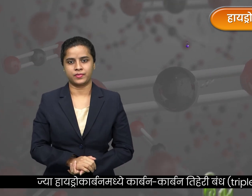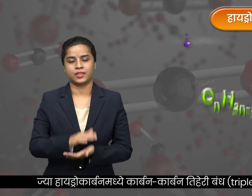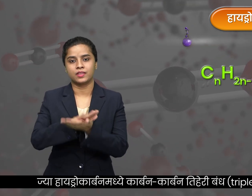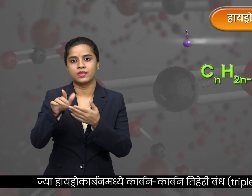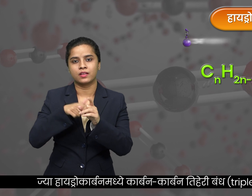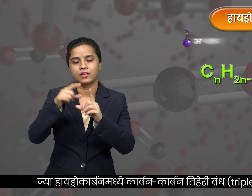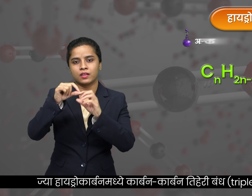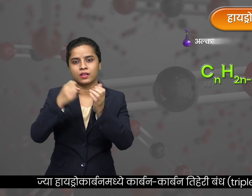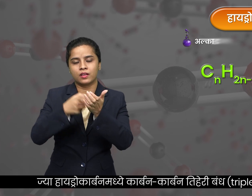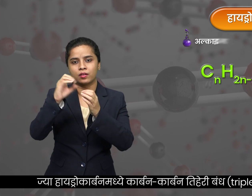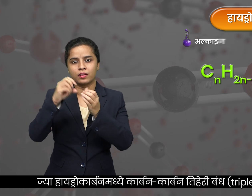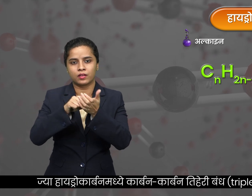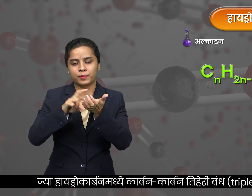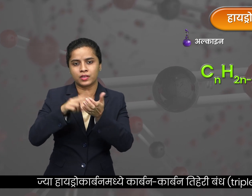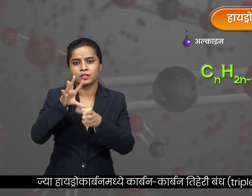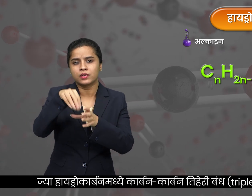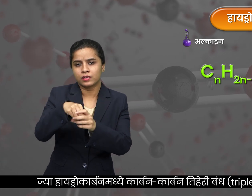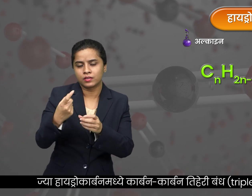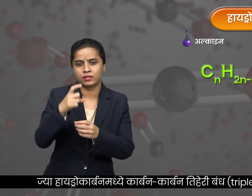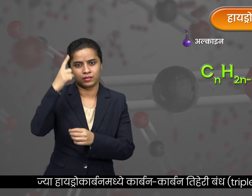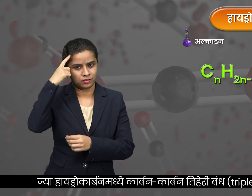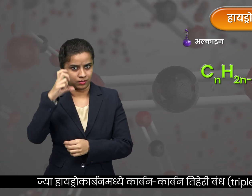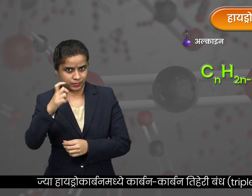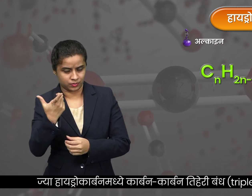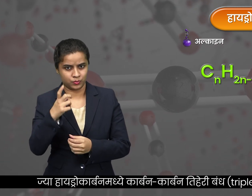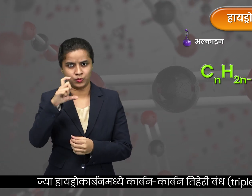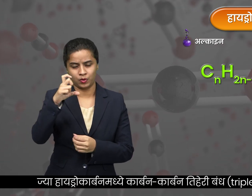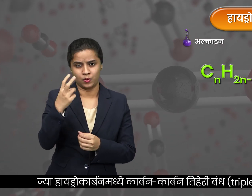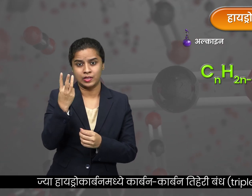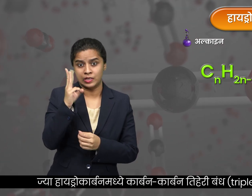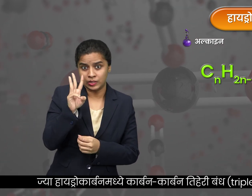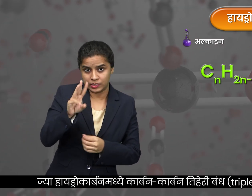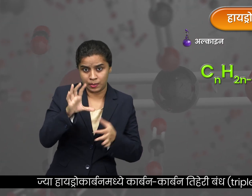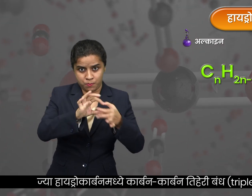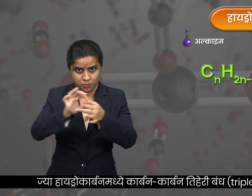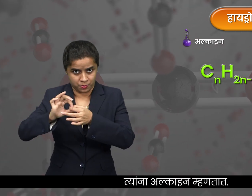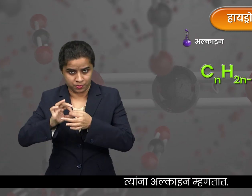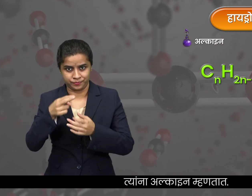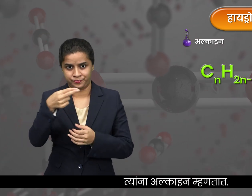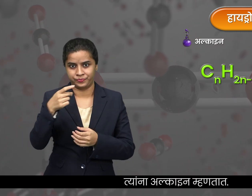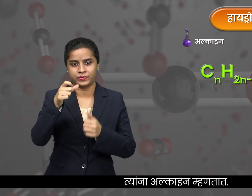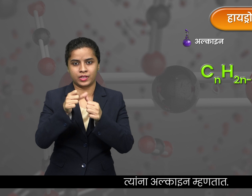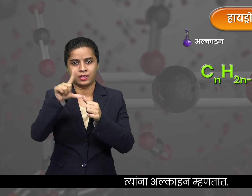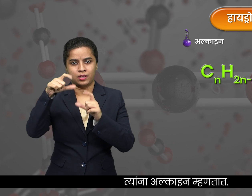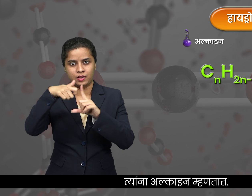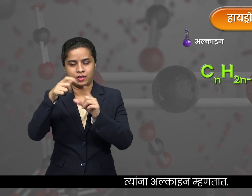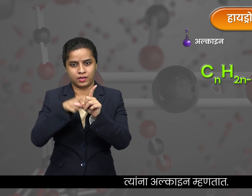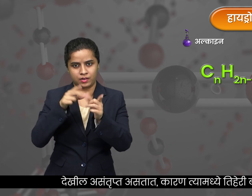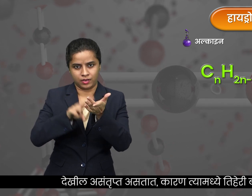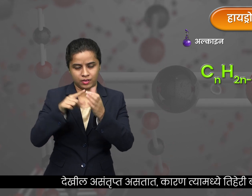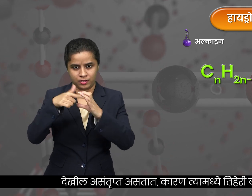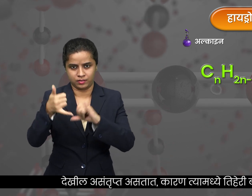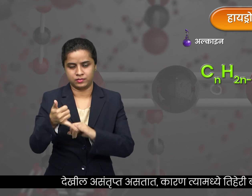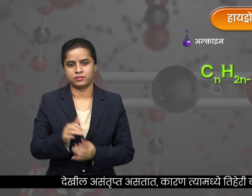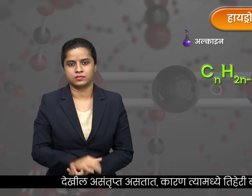ज्या हायड्रोकार्बनमध्ये कार्बन कार्बन तिहेरी बंध ट्रिपल बॉन्ड असतो त्यांना अल्कलाईन म्हणतात.